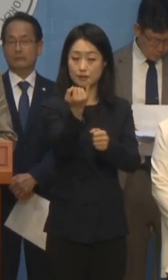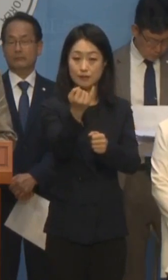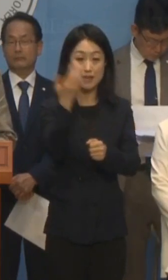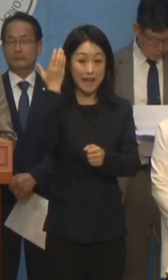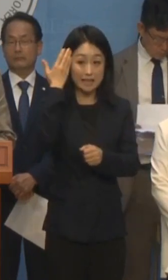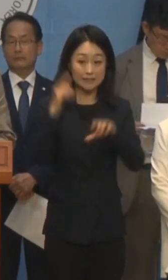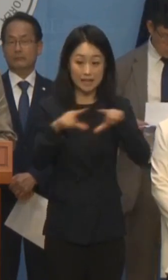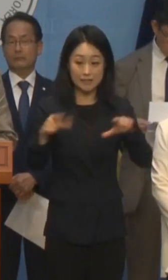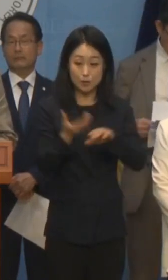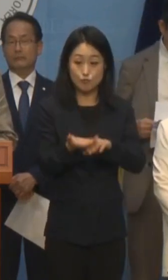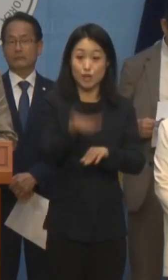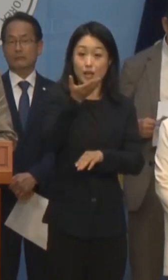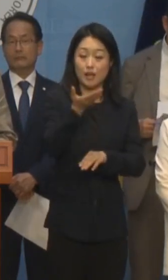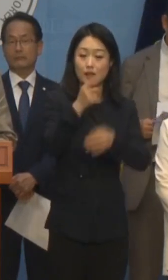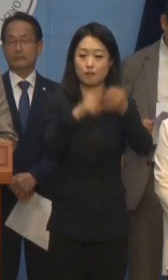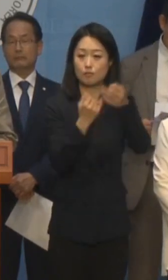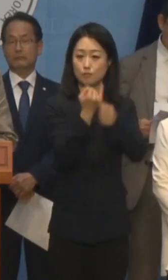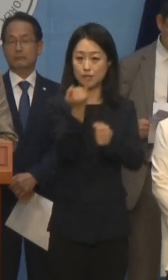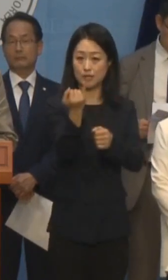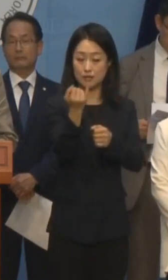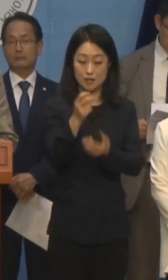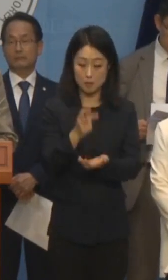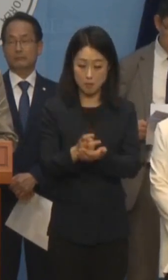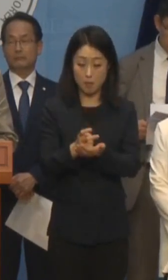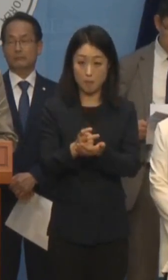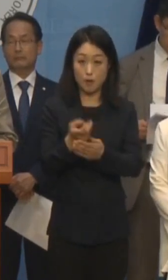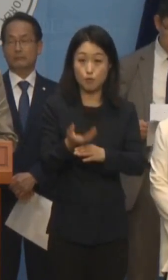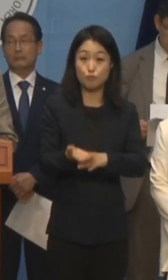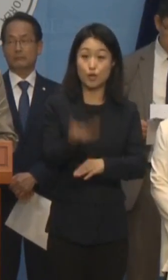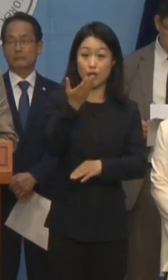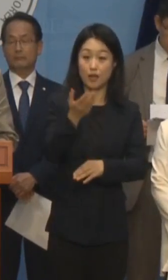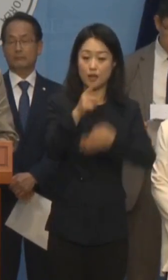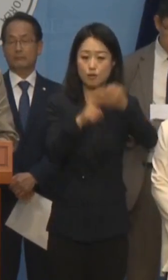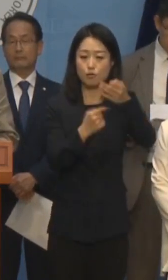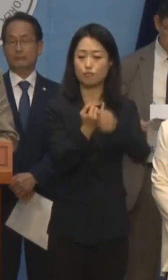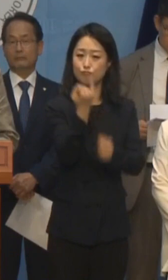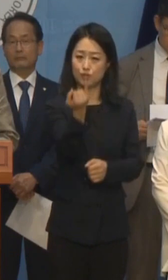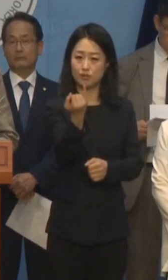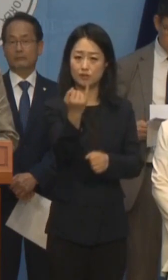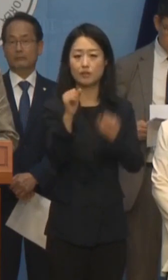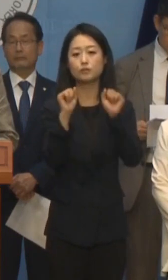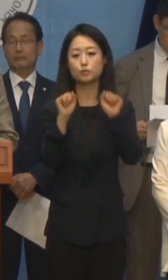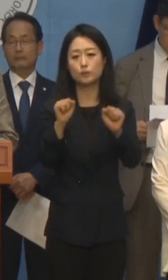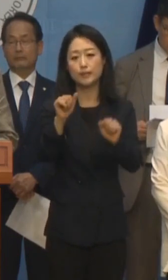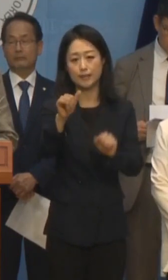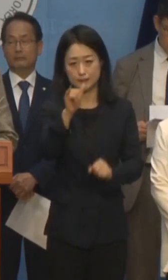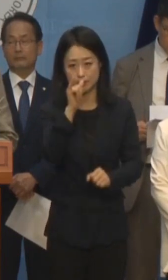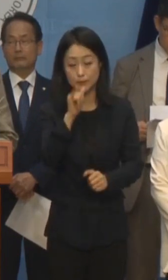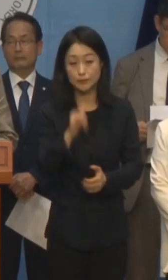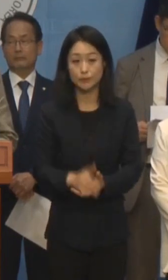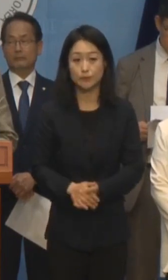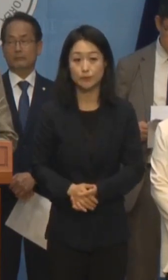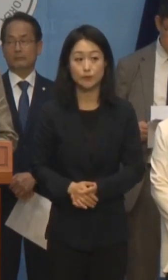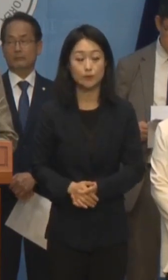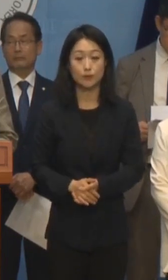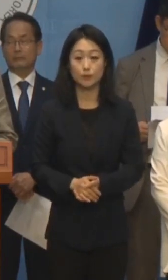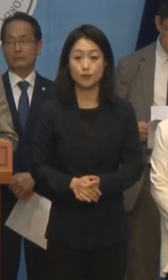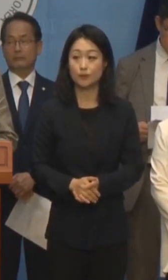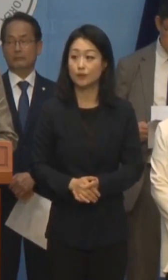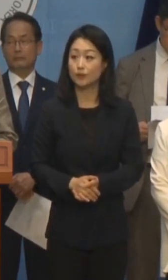김건희가 존재하고, 법 위에 김건희가 존재합니다. 아마